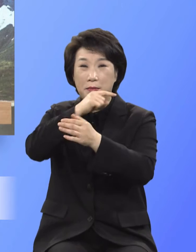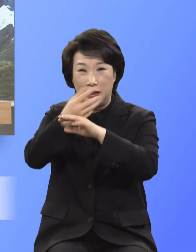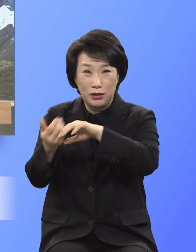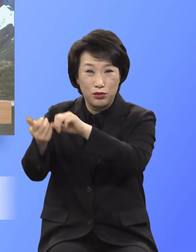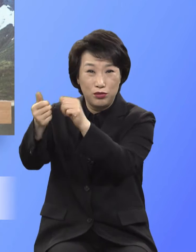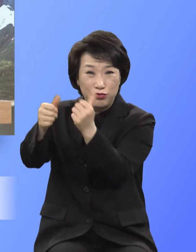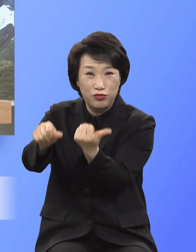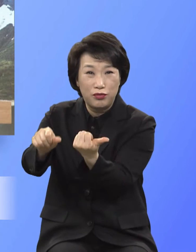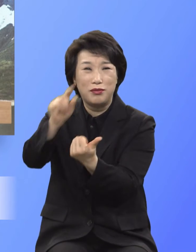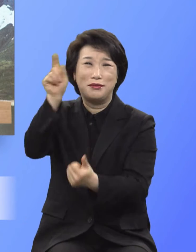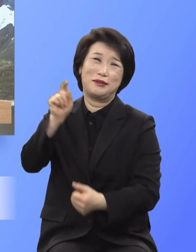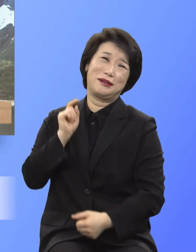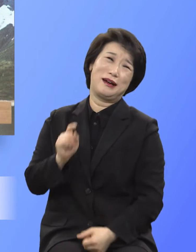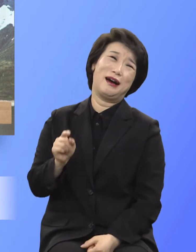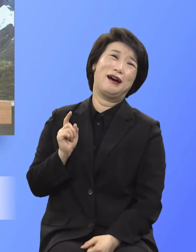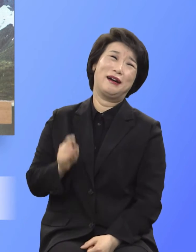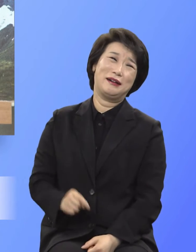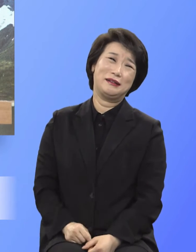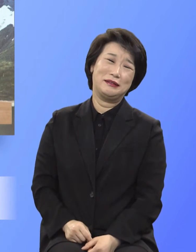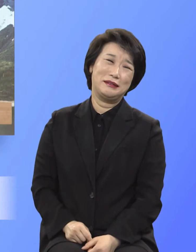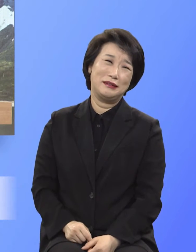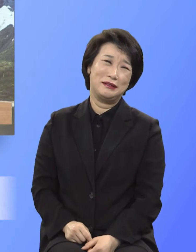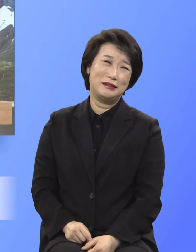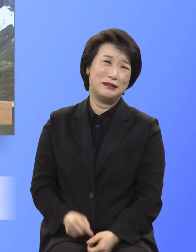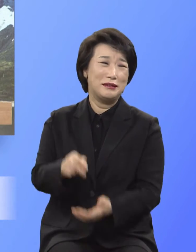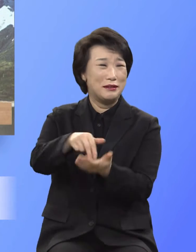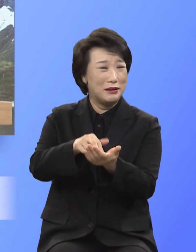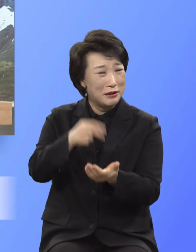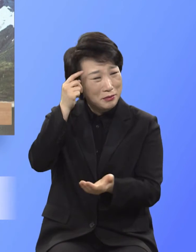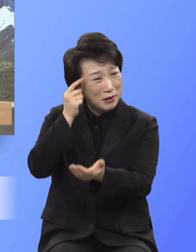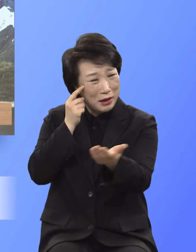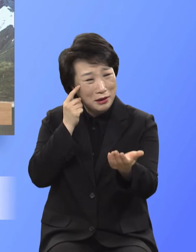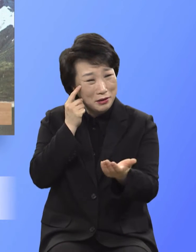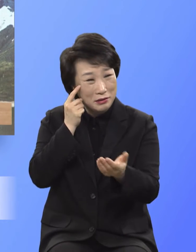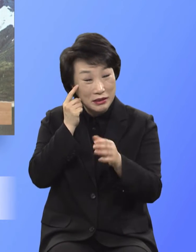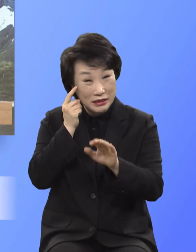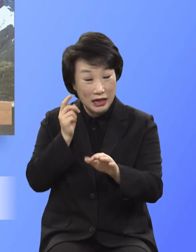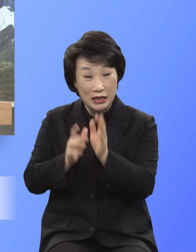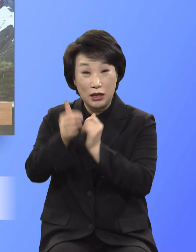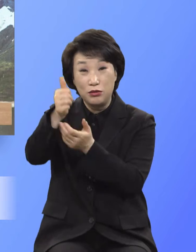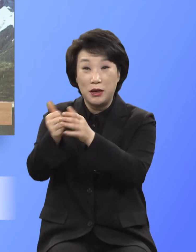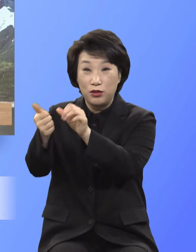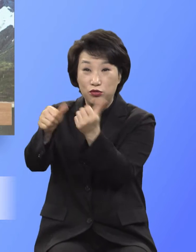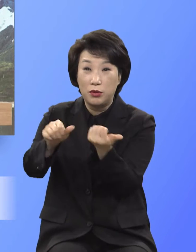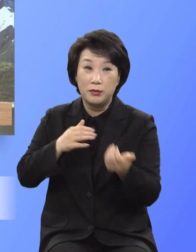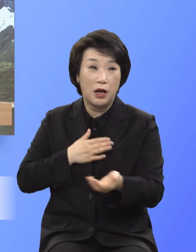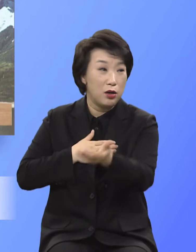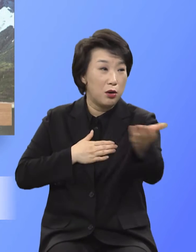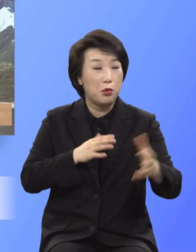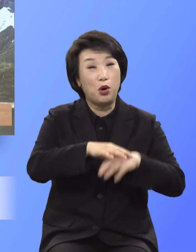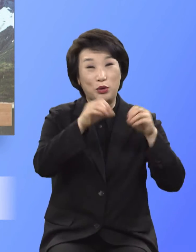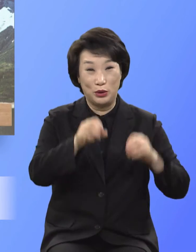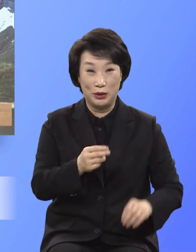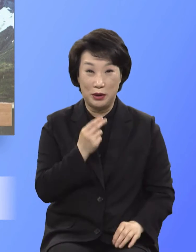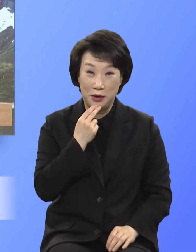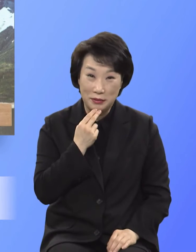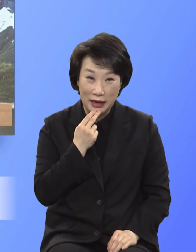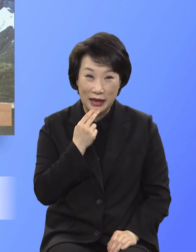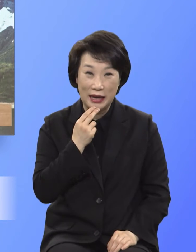흘려 죽으셨겠는가 생각 한번 해보세요. 그의 죽으심이 당신에게 헛되지